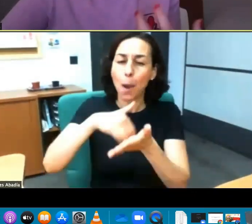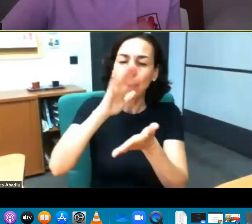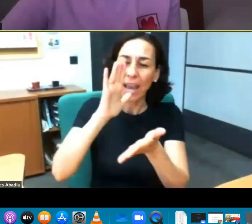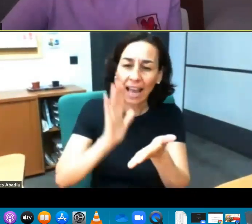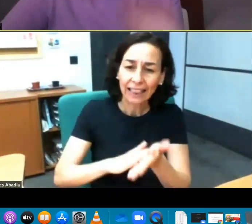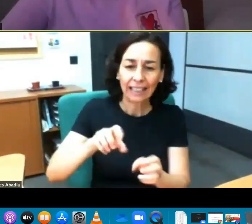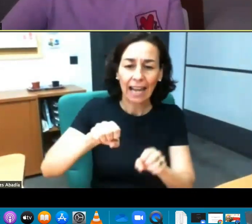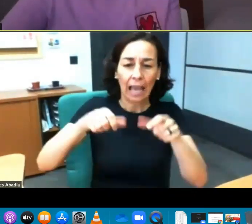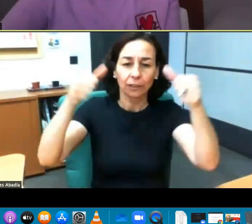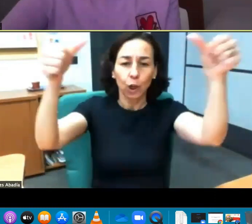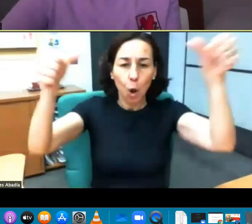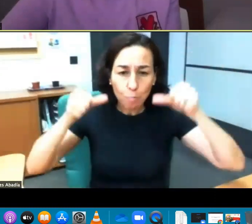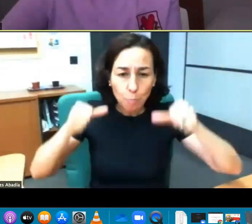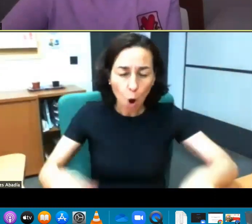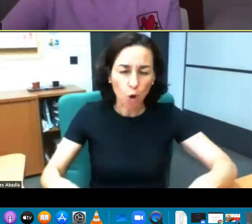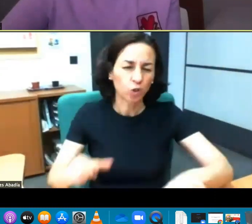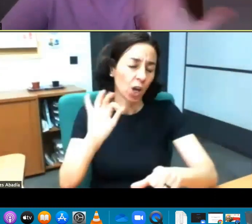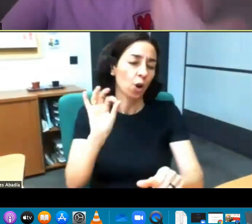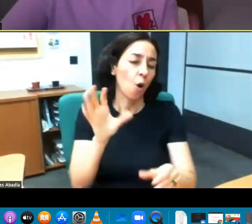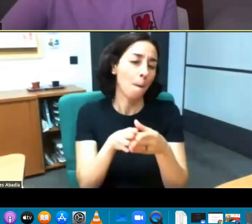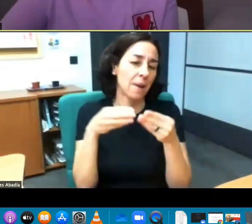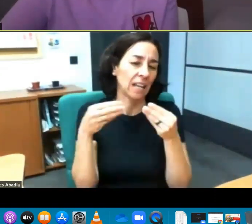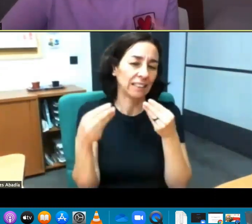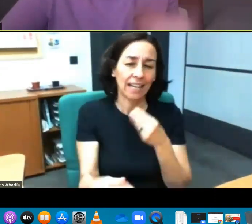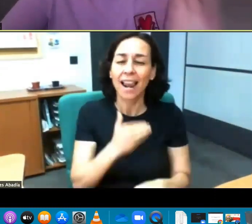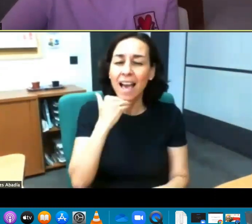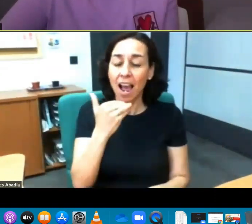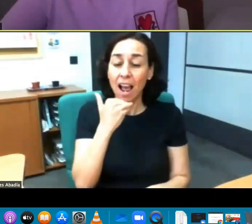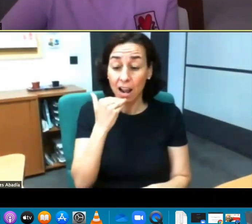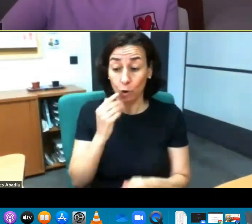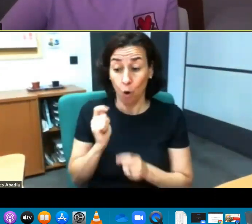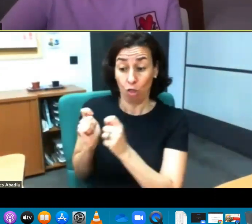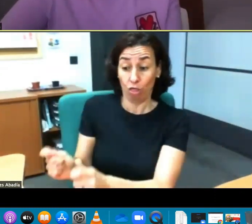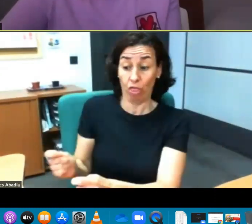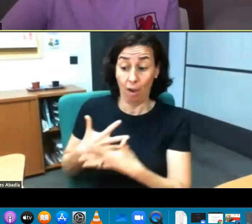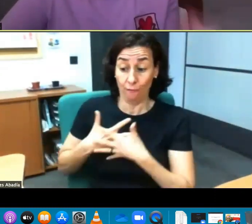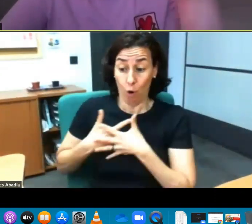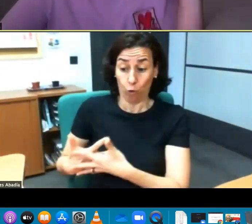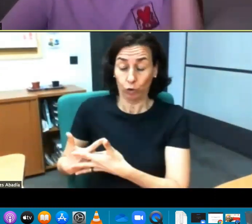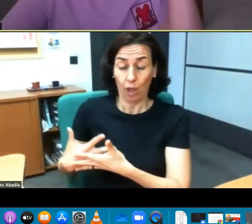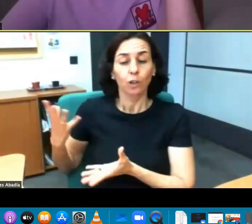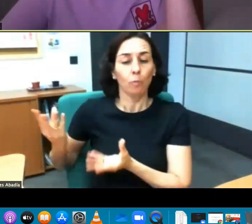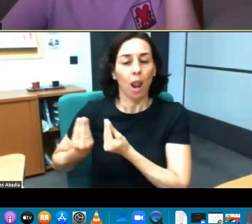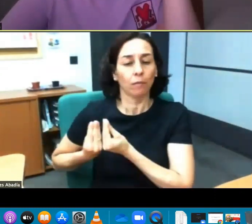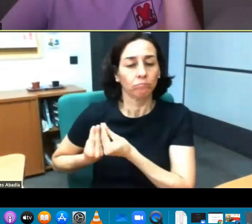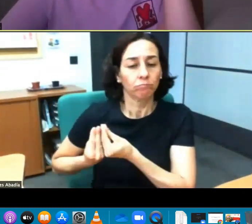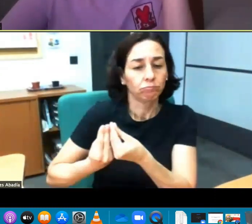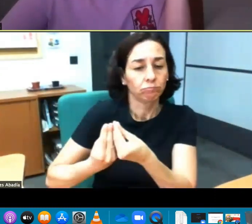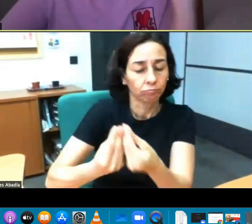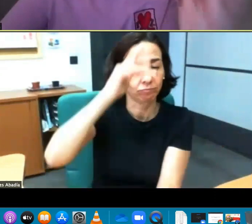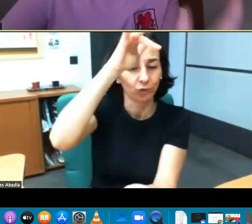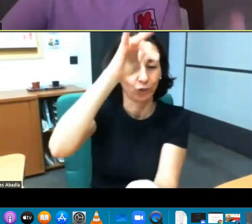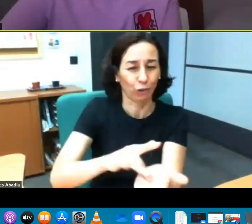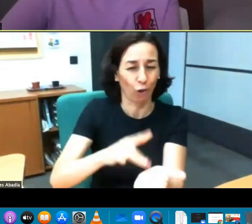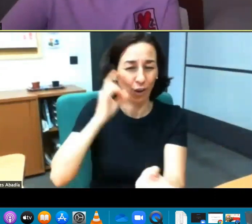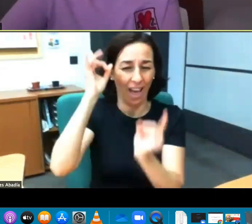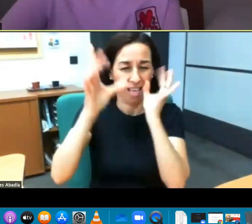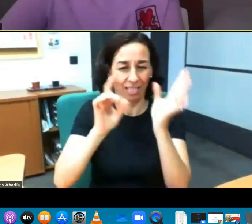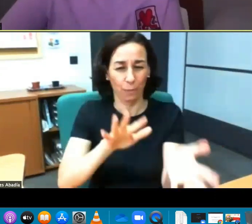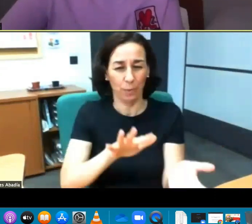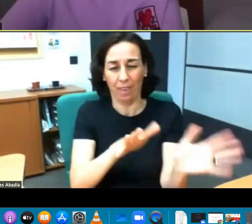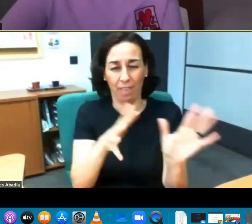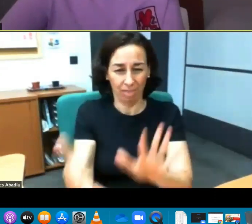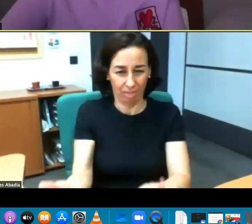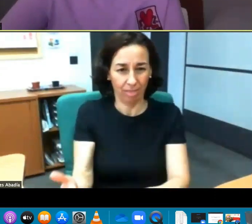material que facilitamos al voluntario para que pueda llevarlo el día que desarrolla la actividad en el centro.